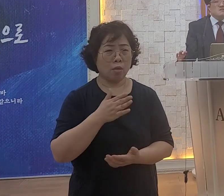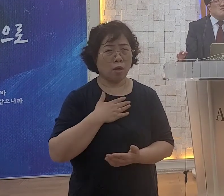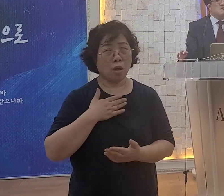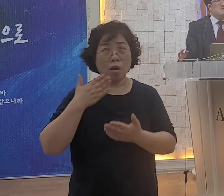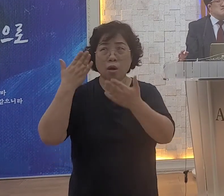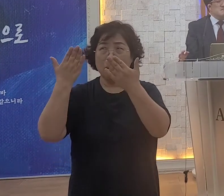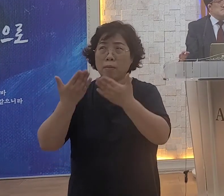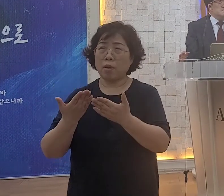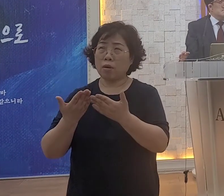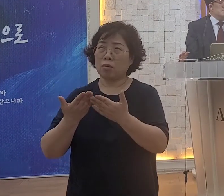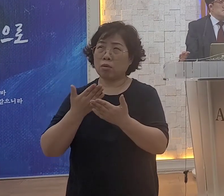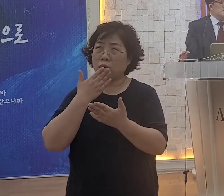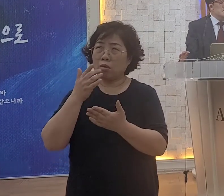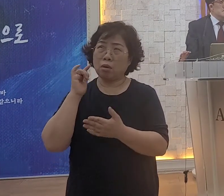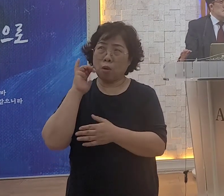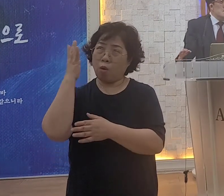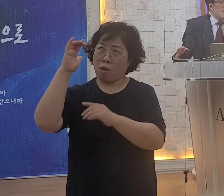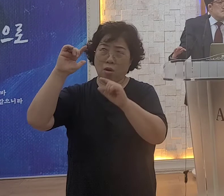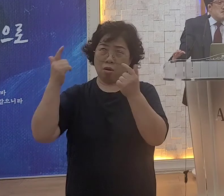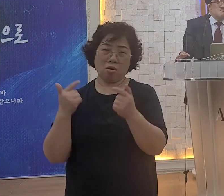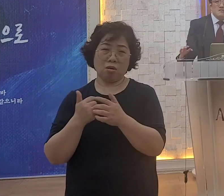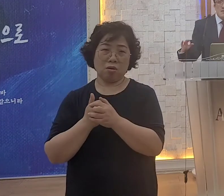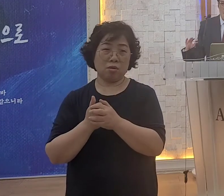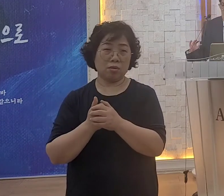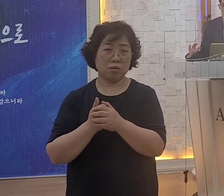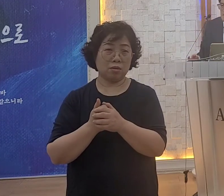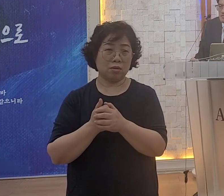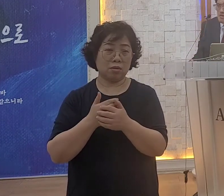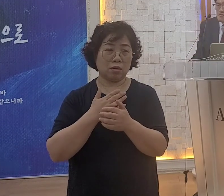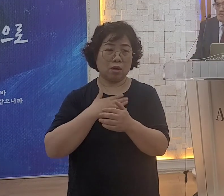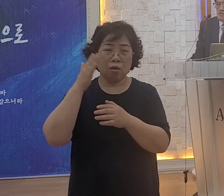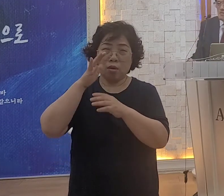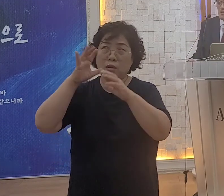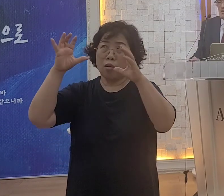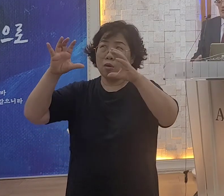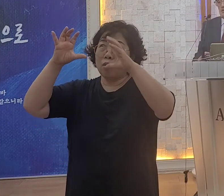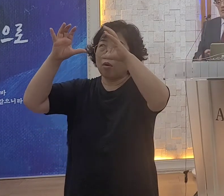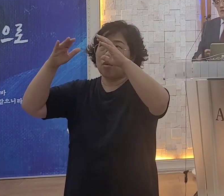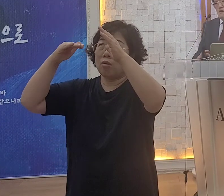받을 수 있는 영광이 아니야. 우리가 천국에 딱 갔을 때